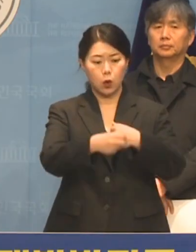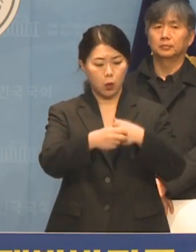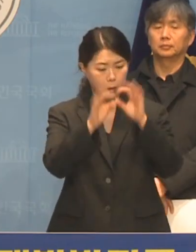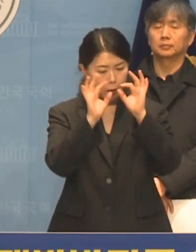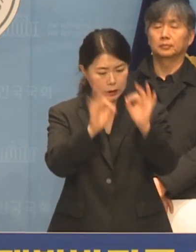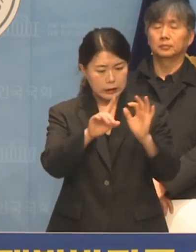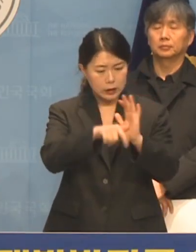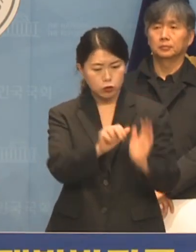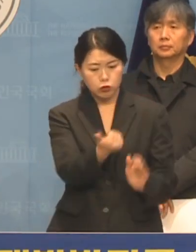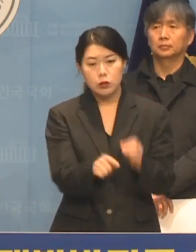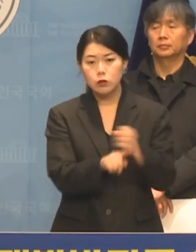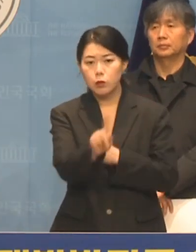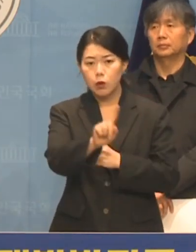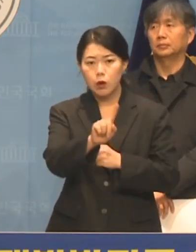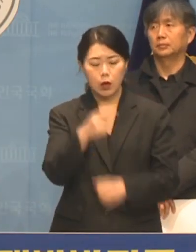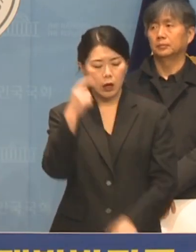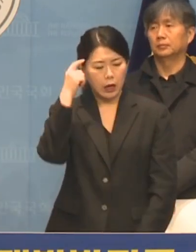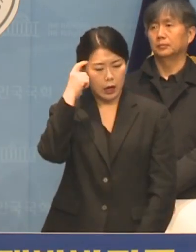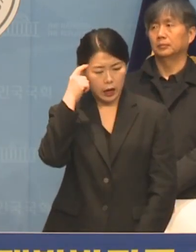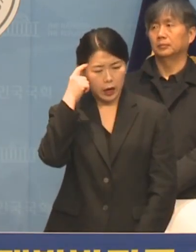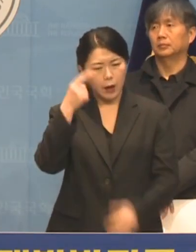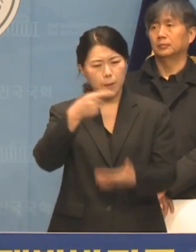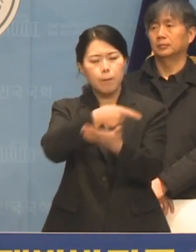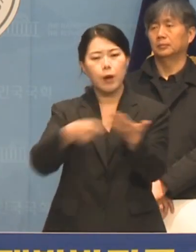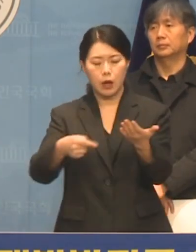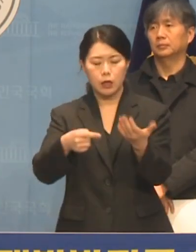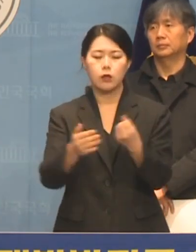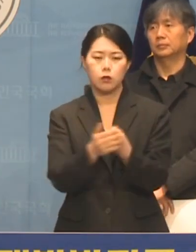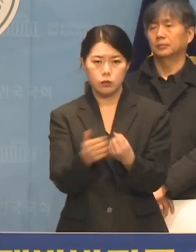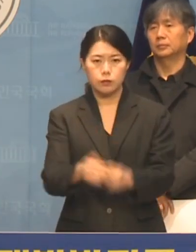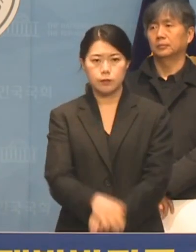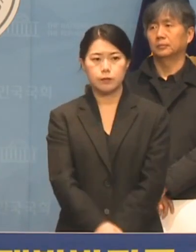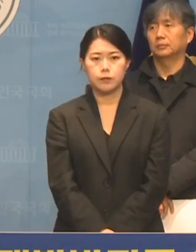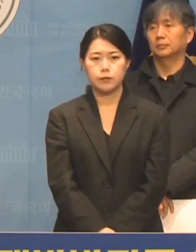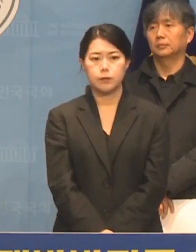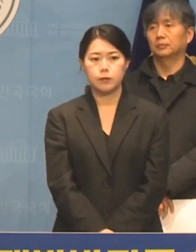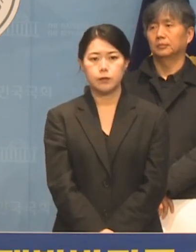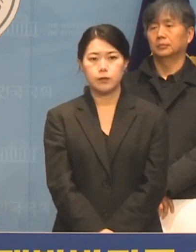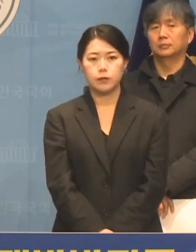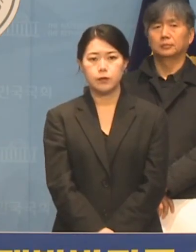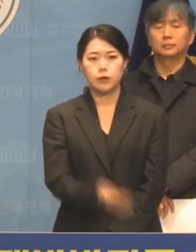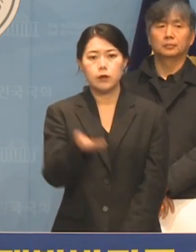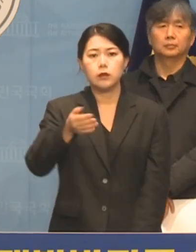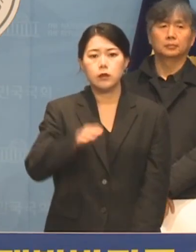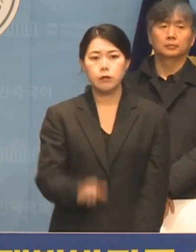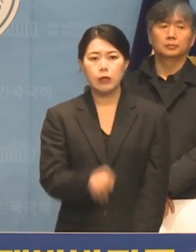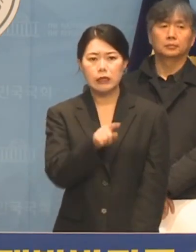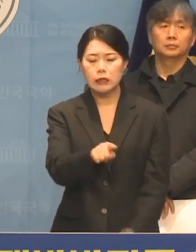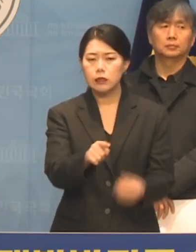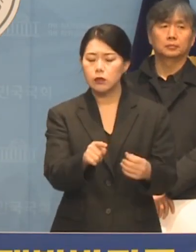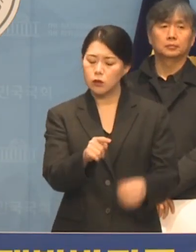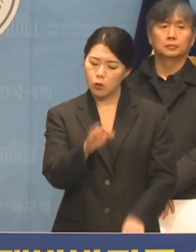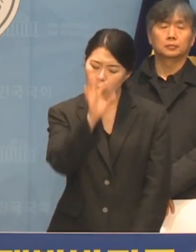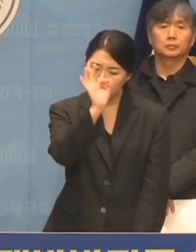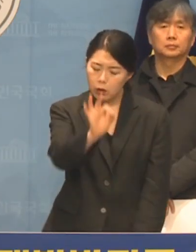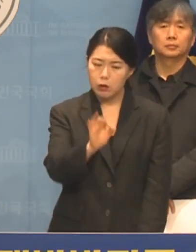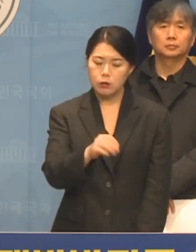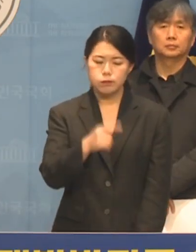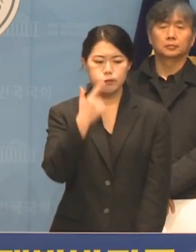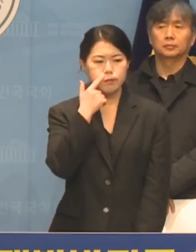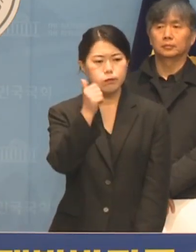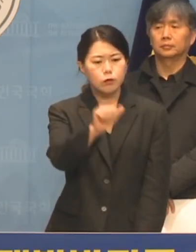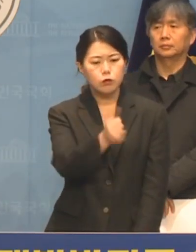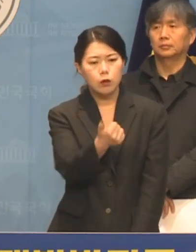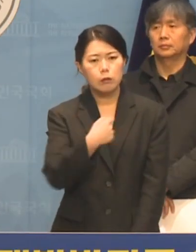아버지의 사인은 외산성 두부 손상이라 적혀 있었습니다. 하지만 그것만으로는 아버지의